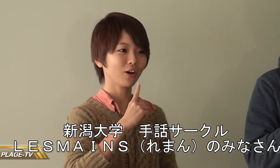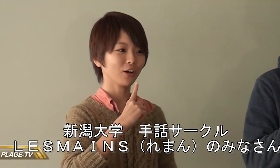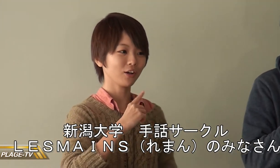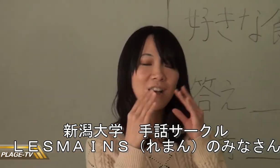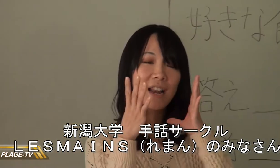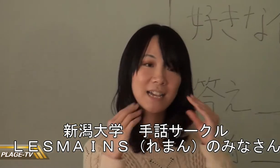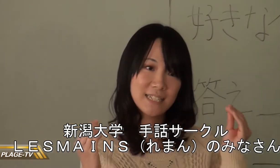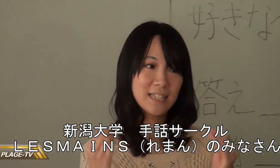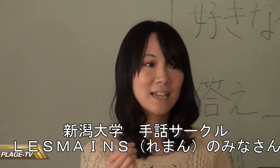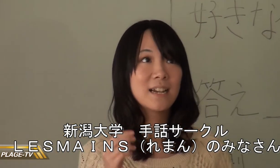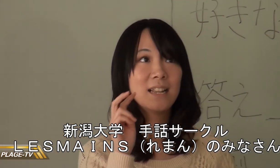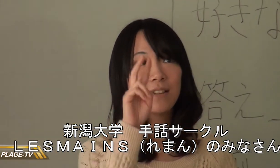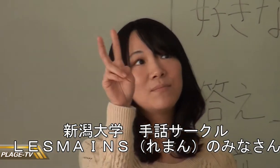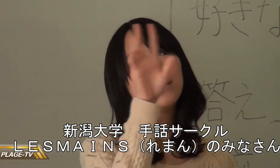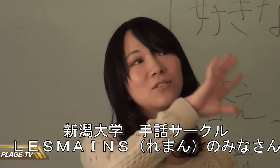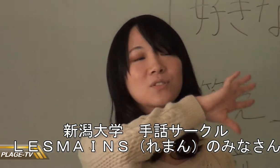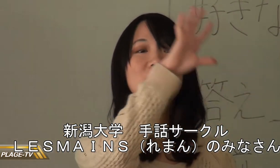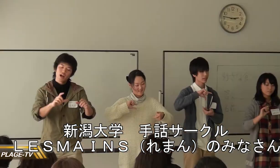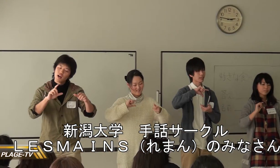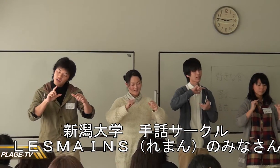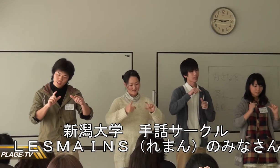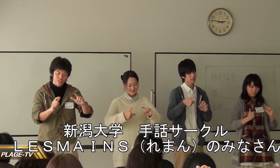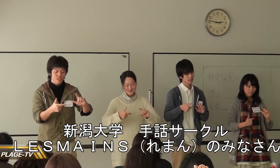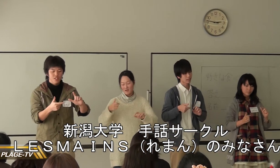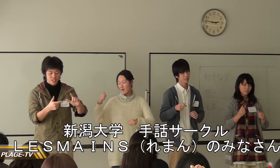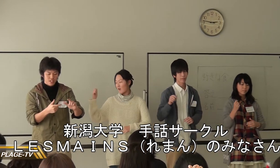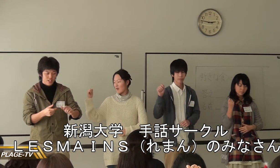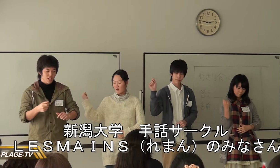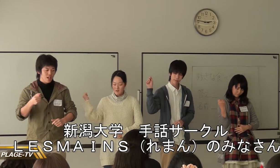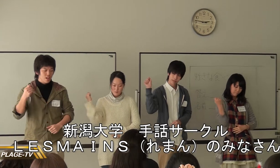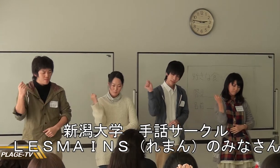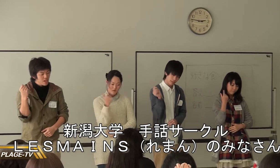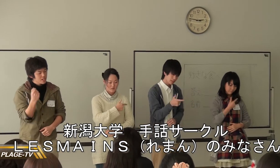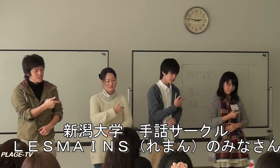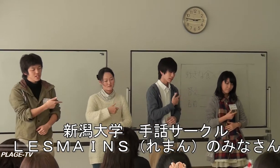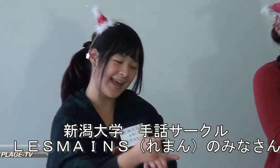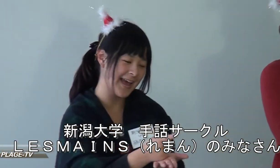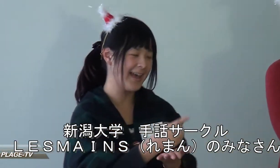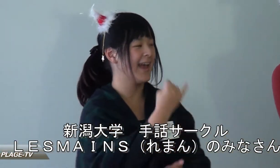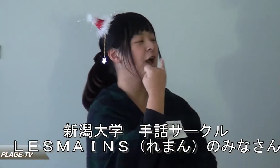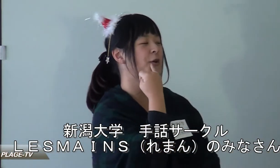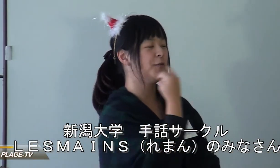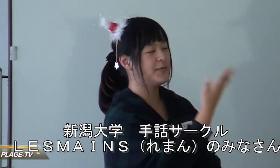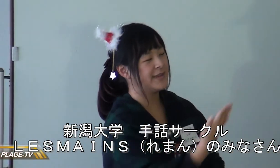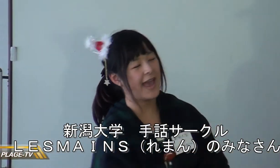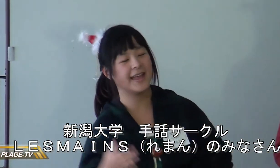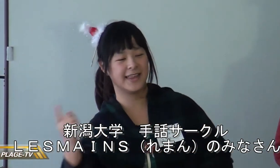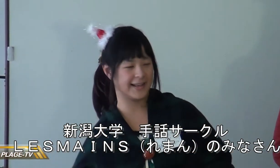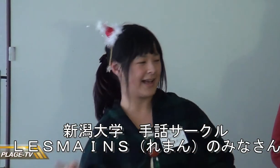に貢献していく、その姿勢を学びたいとの趣旨で、今年初めて開催されました。